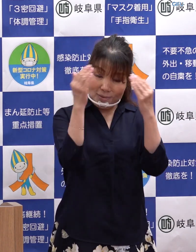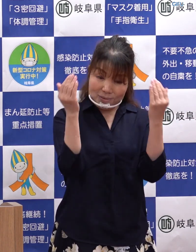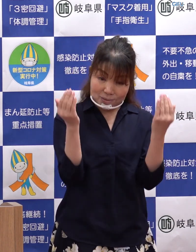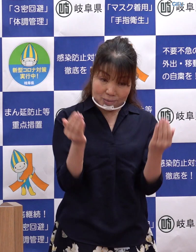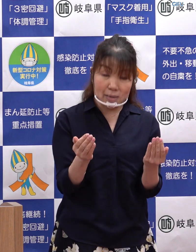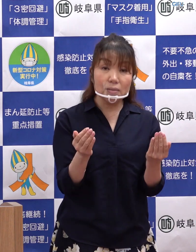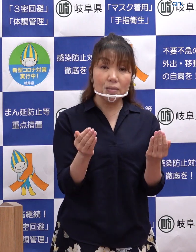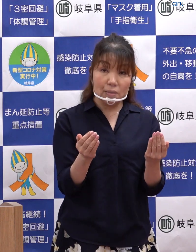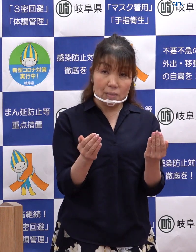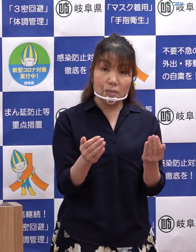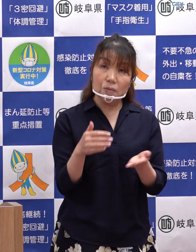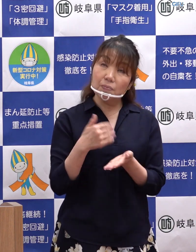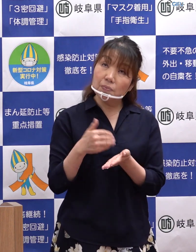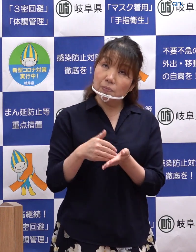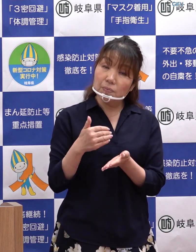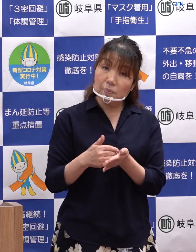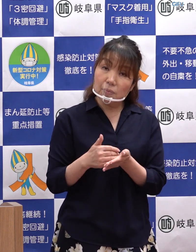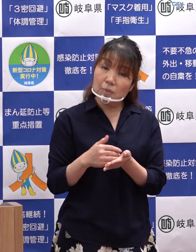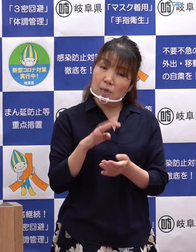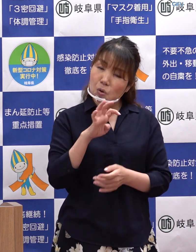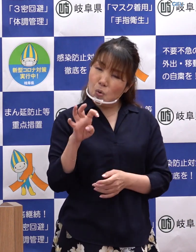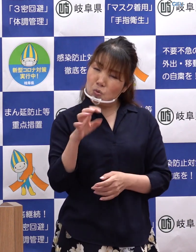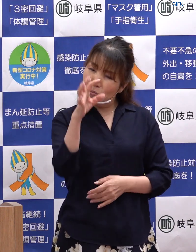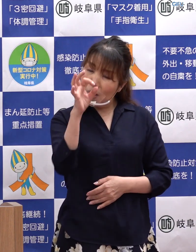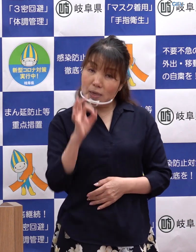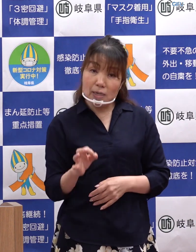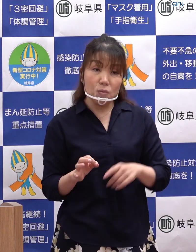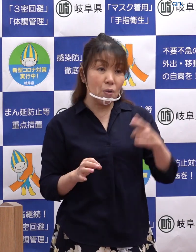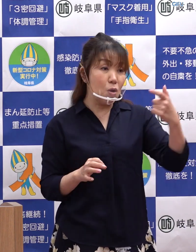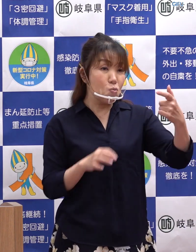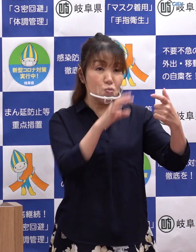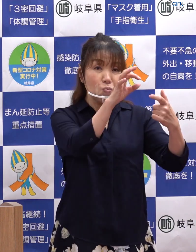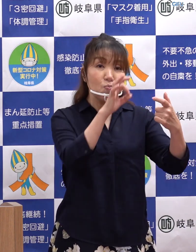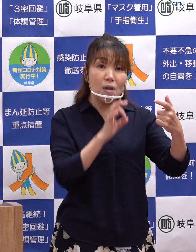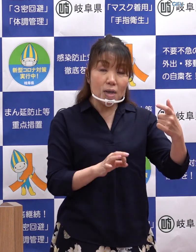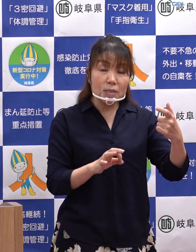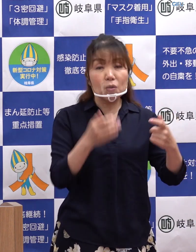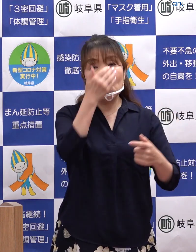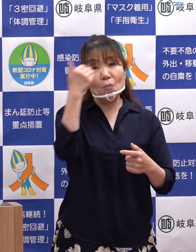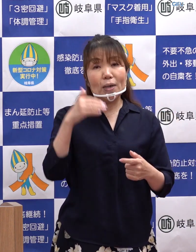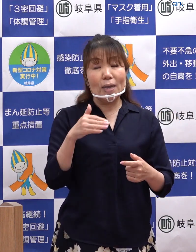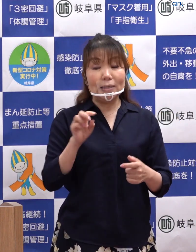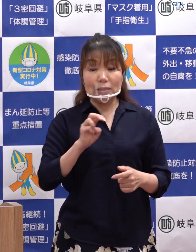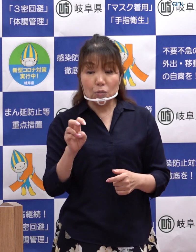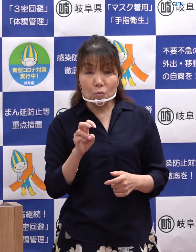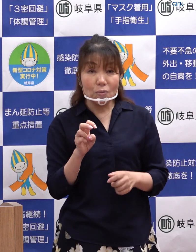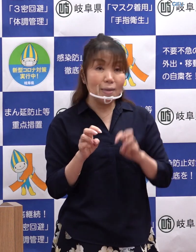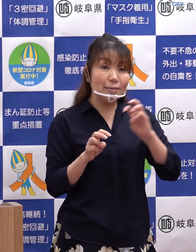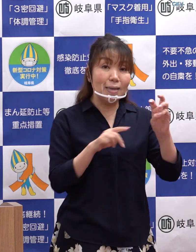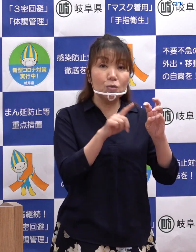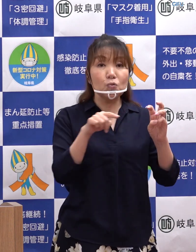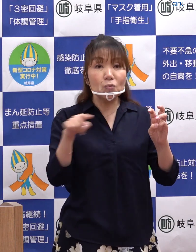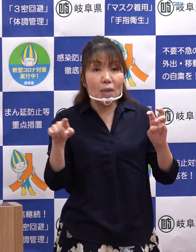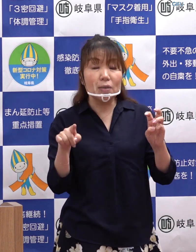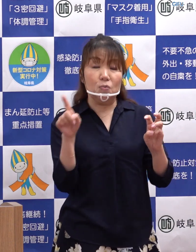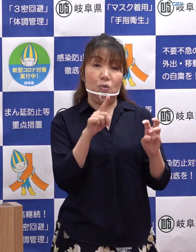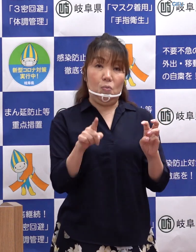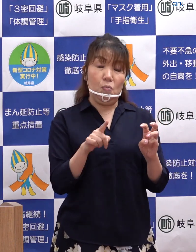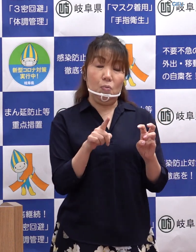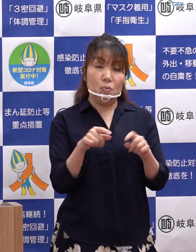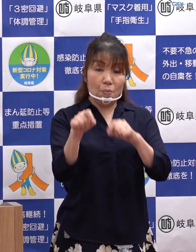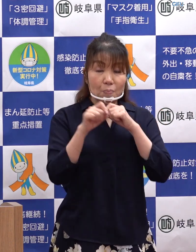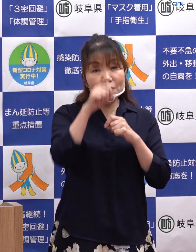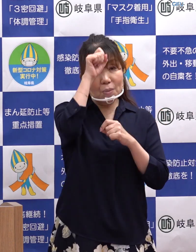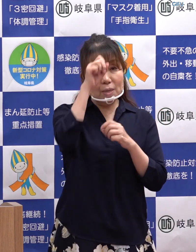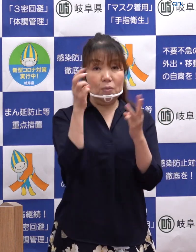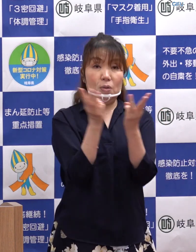い4割台、6割前後という水準で、このところ20代以下、30代以下で切るとですね、ということ